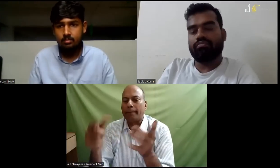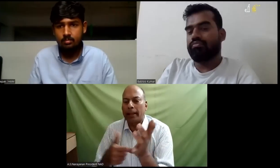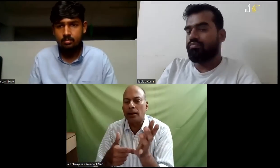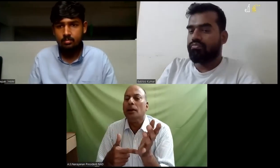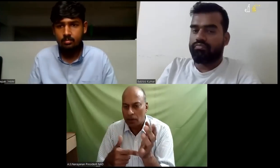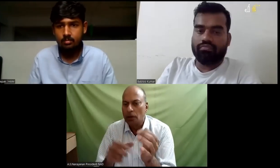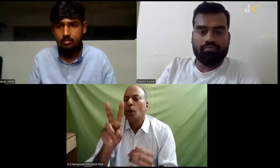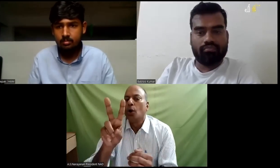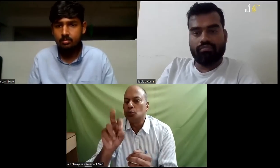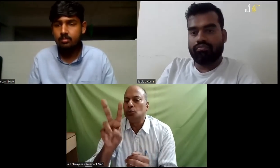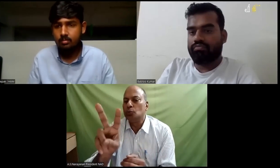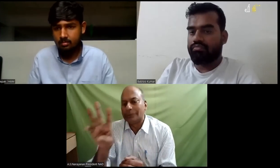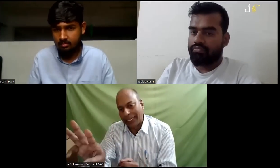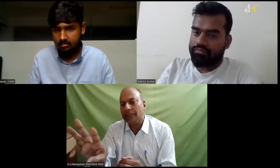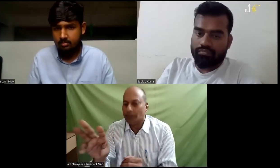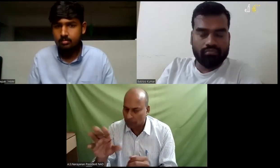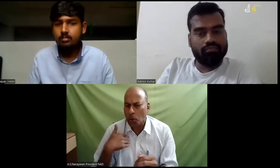గ్లోబల్ కవరేజ్ కావాలి కదా